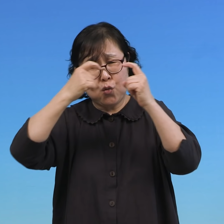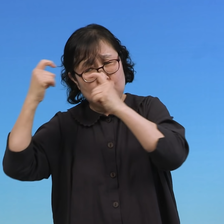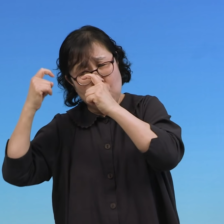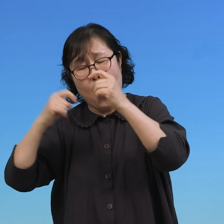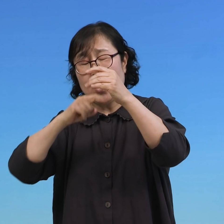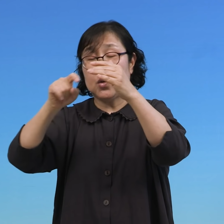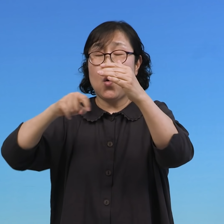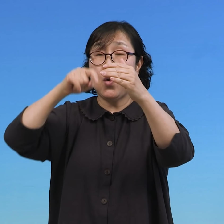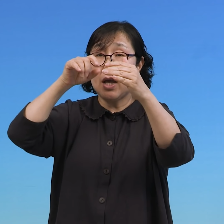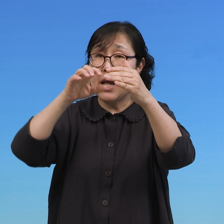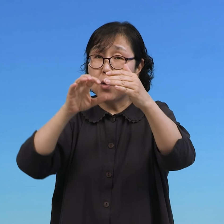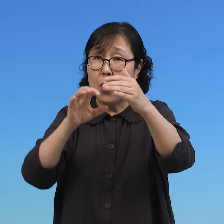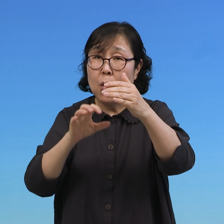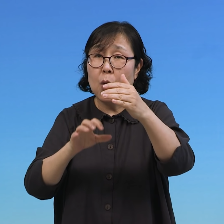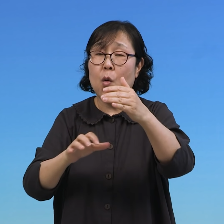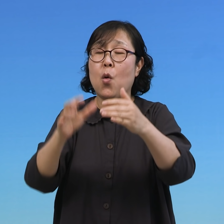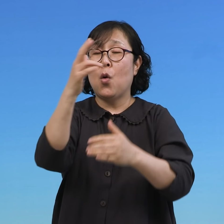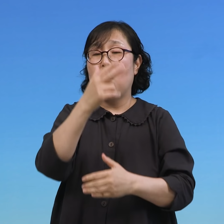세상 유혹 속에도